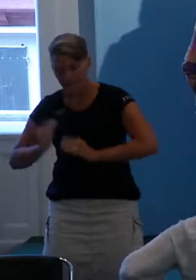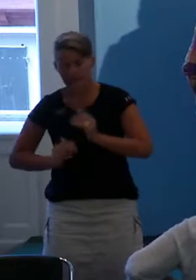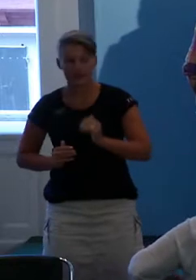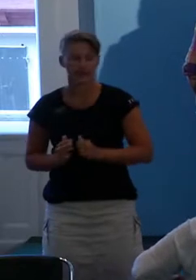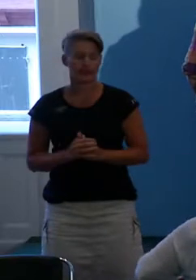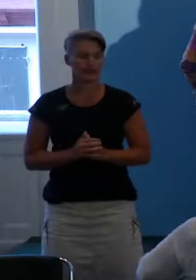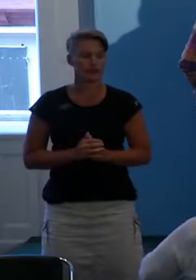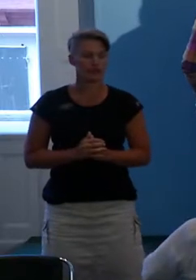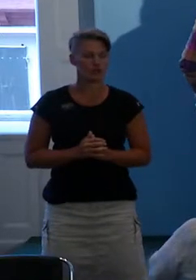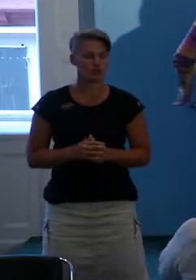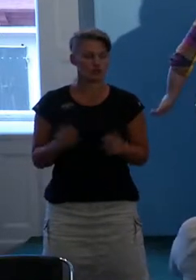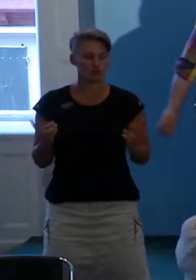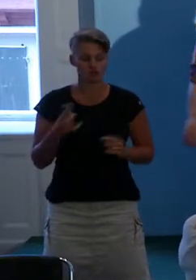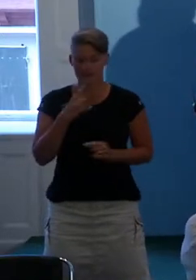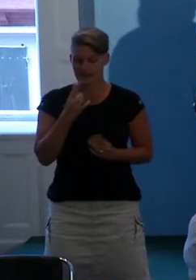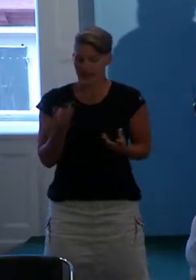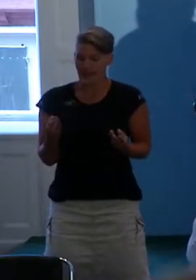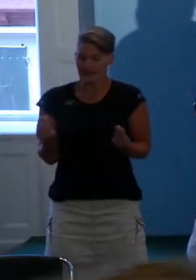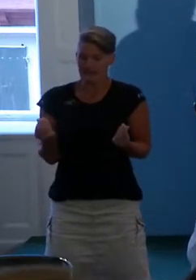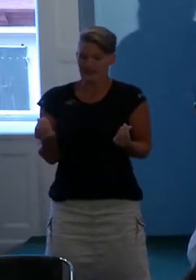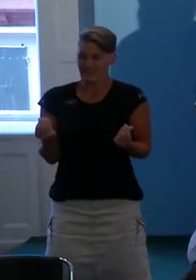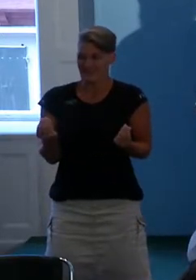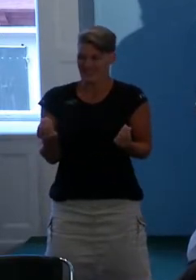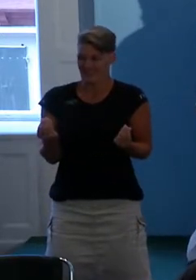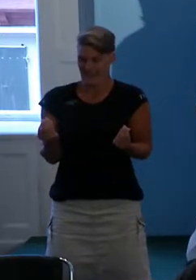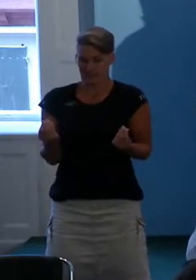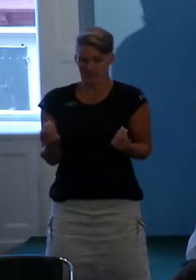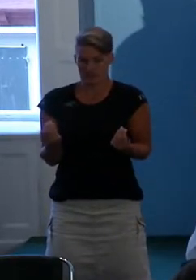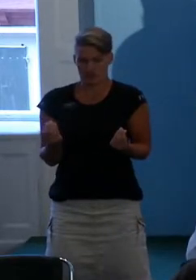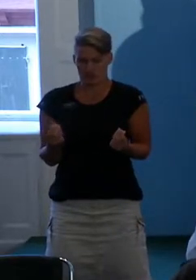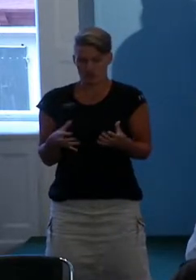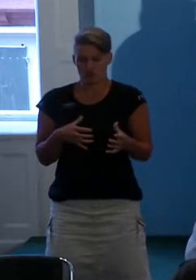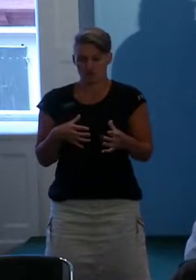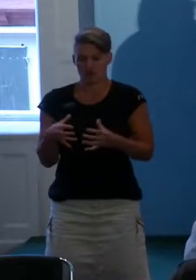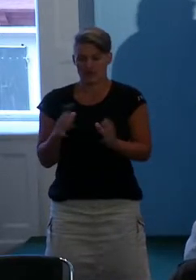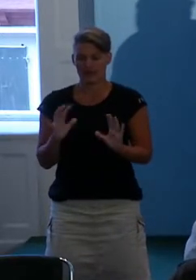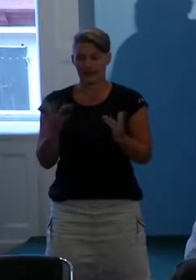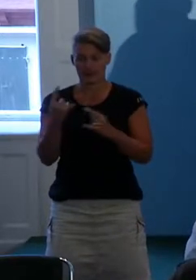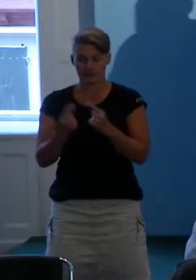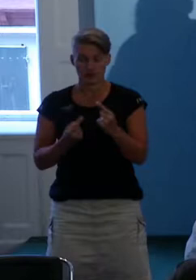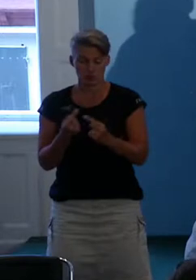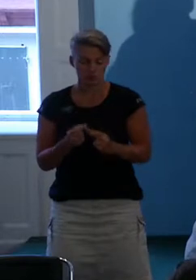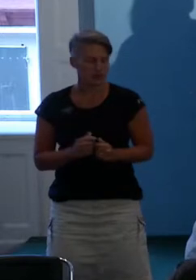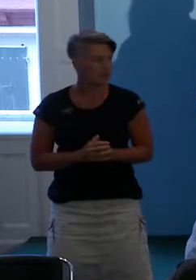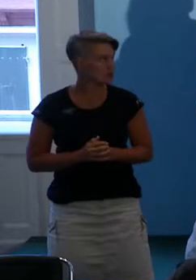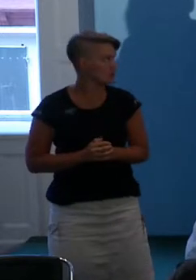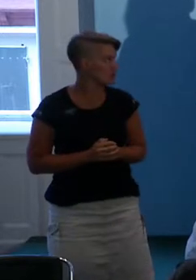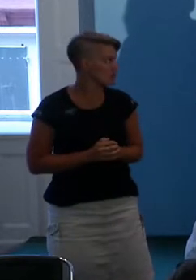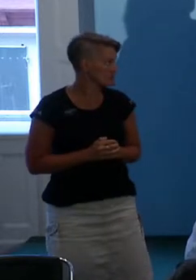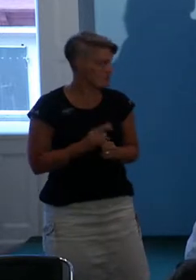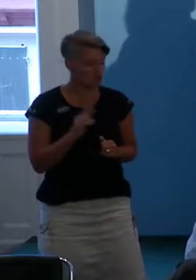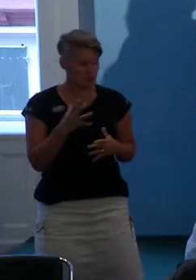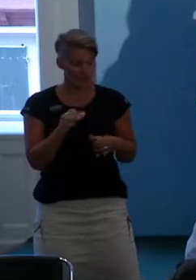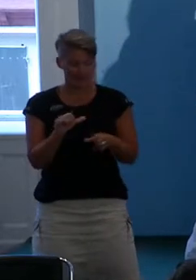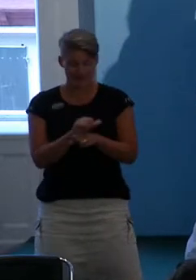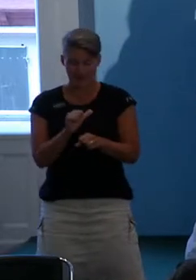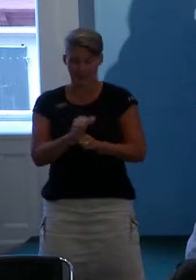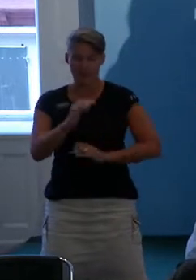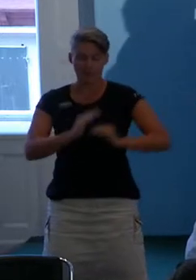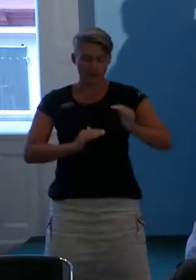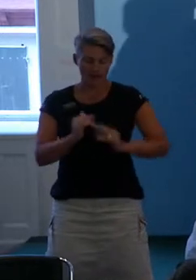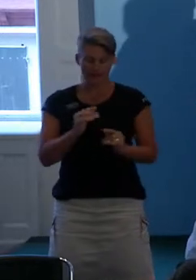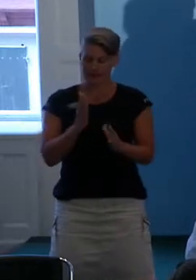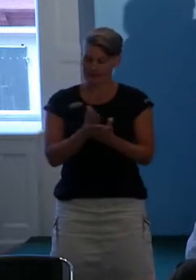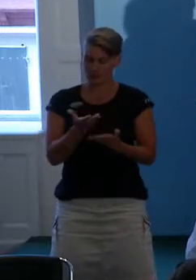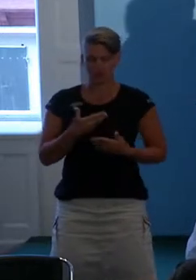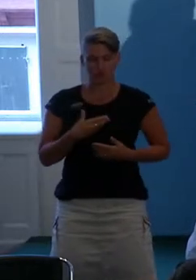Och även vad man kallar för kvalitetsjusterade levnadsår. Och de här nya terapierna kommer ju säkert få ett index